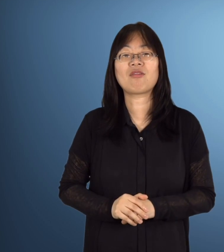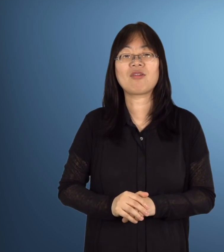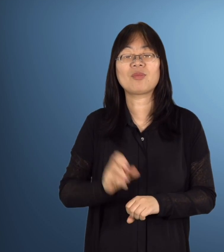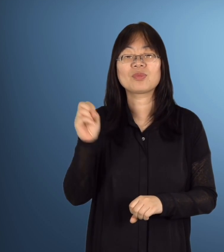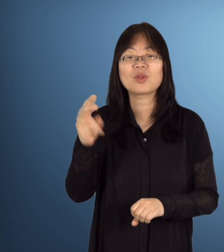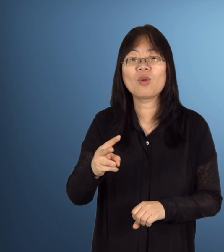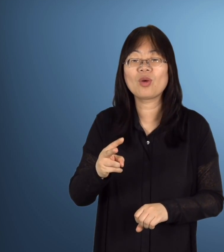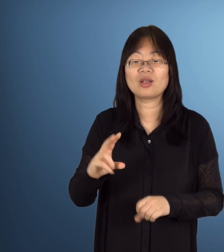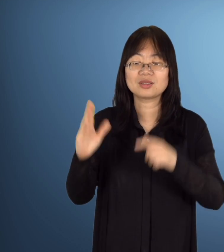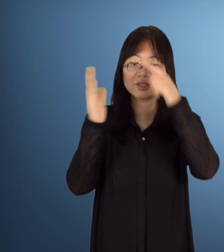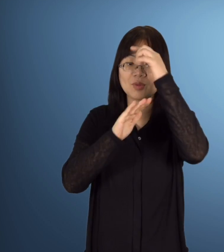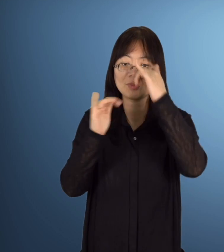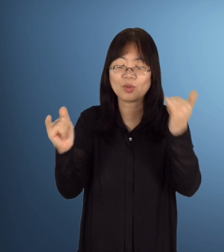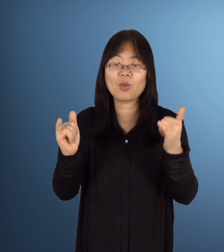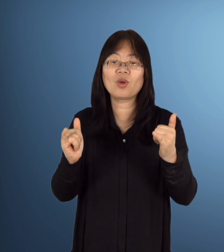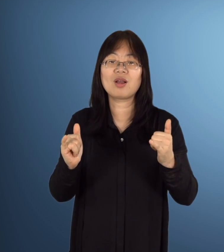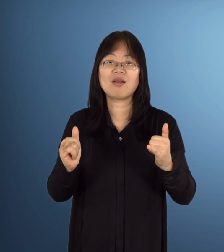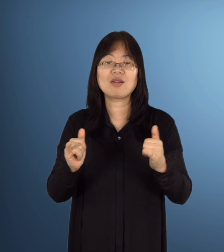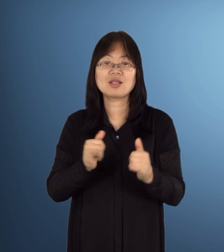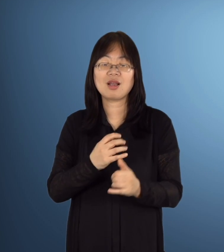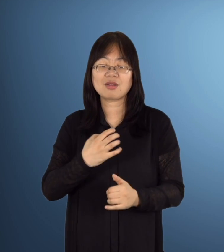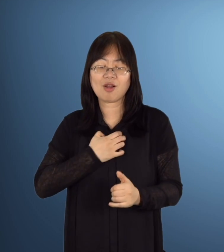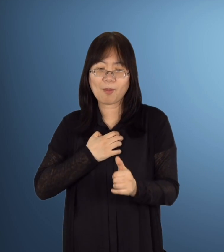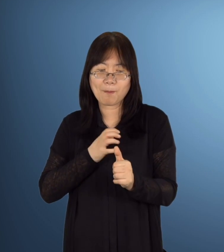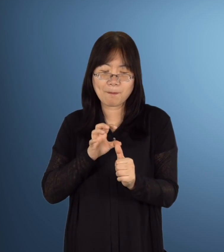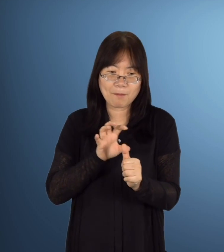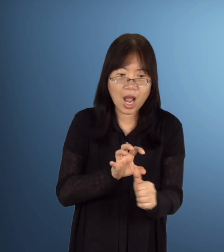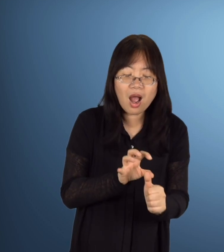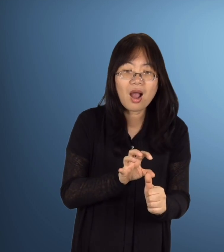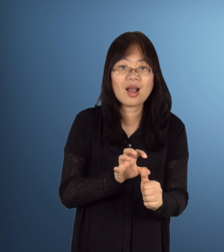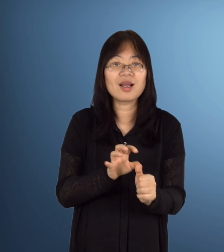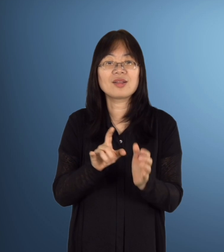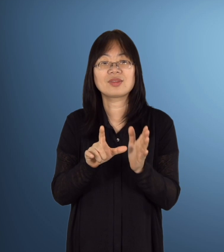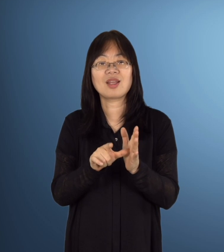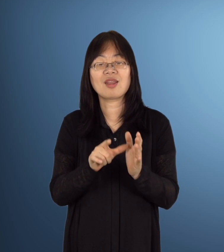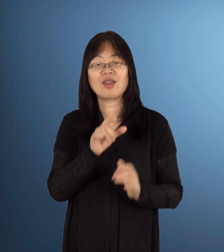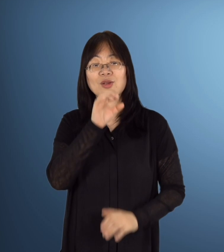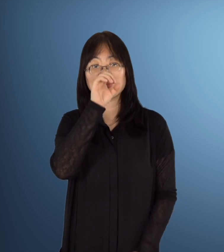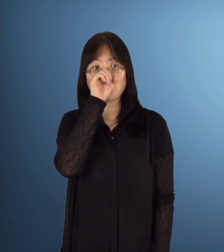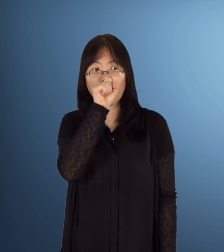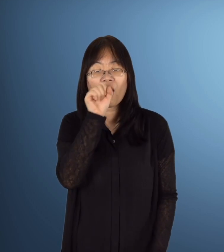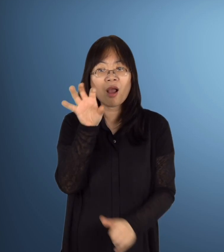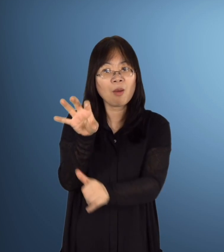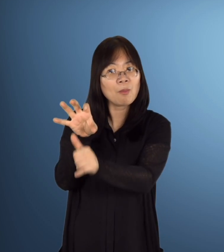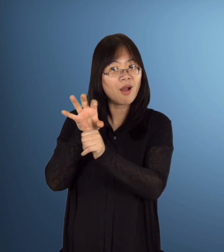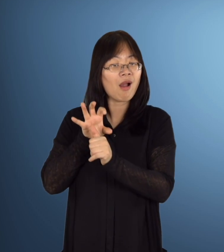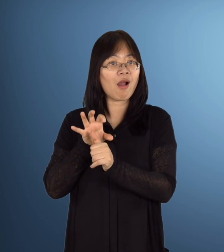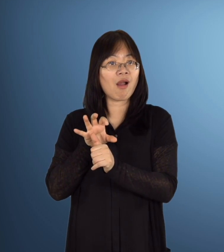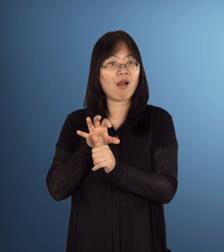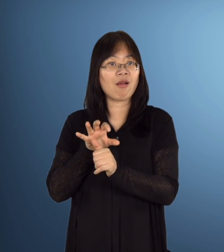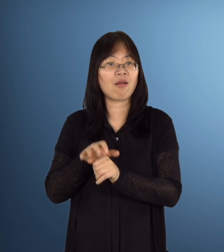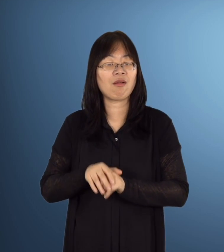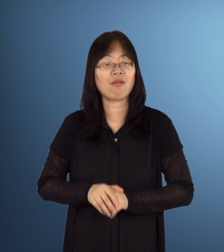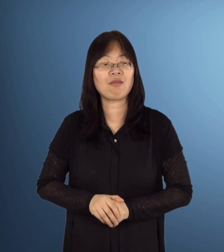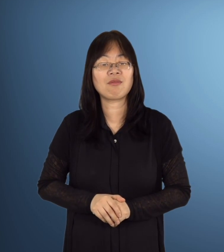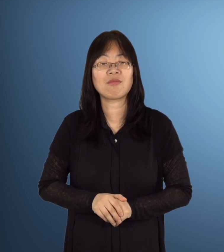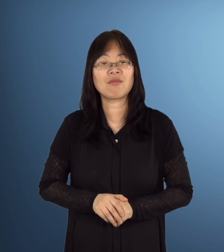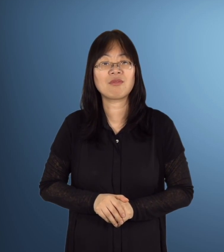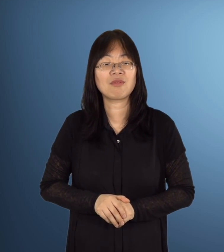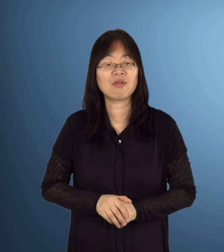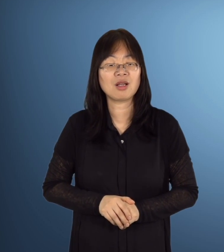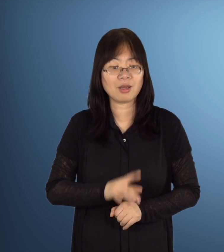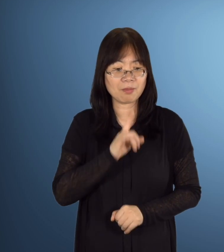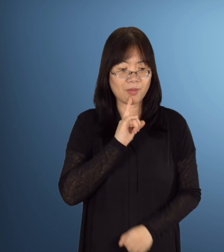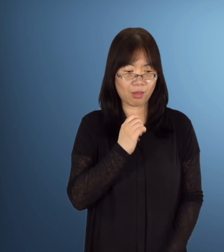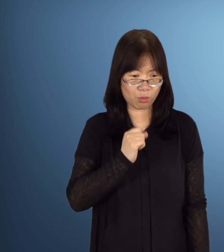그리고 성도들을 겁박하고 겁주기에도 굉장히 좋아요. 그러니까 이렇게 되는 거죠. 말